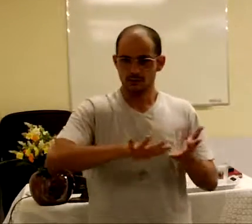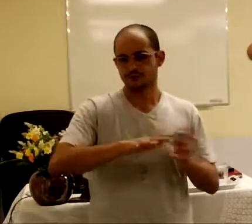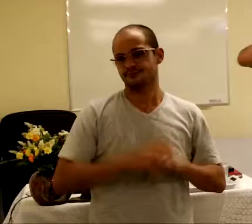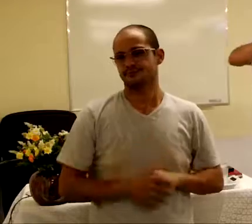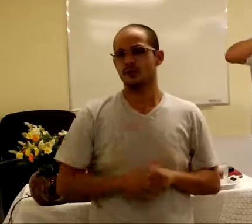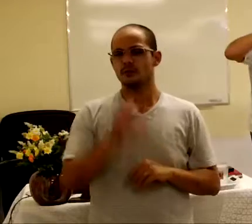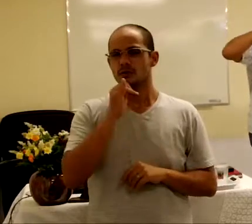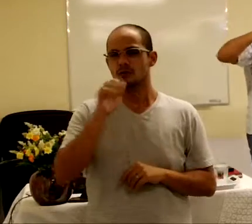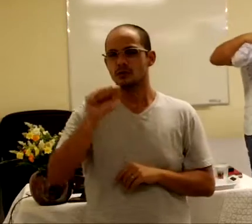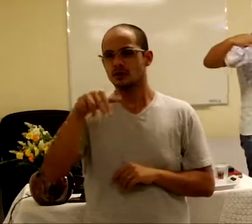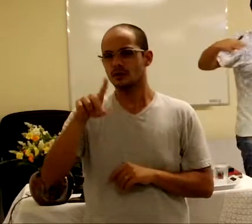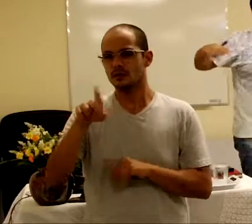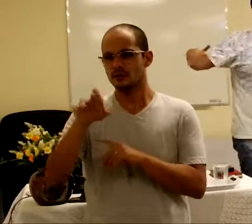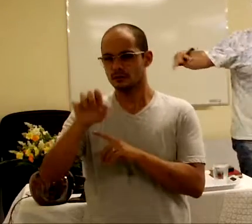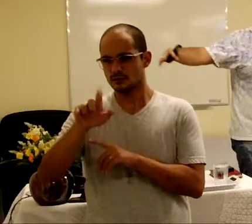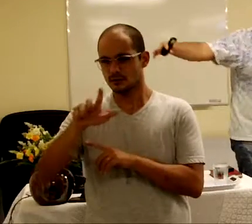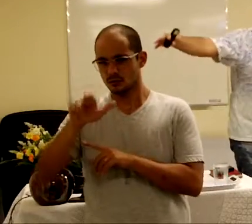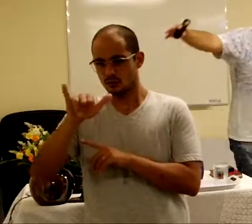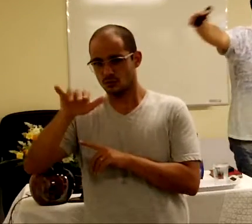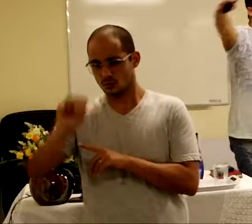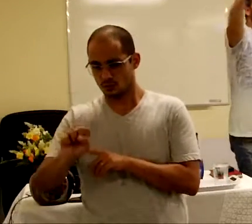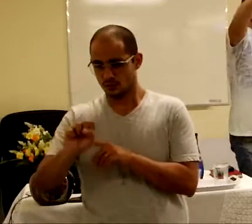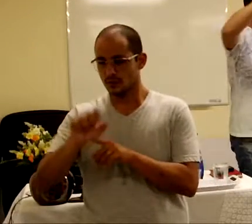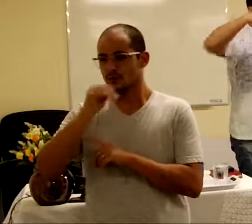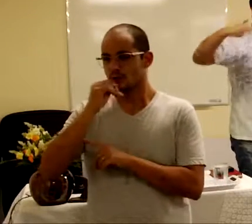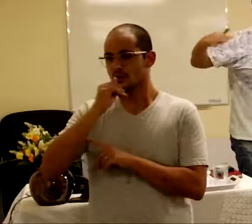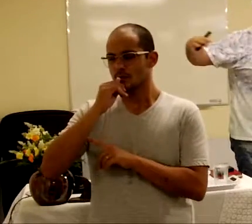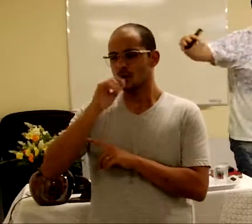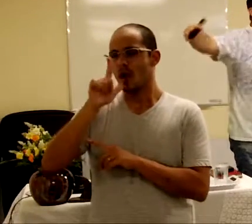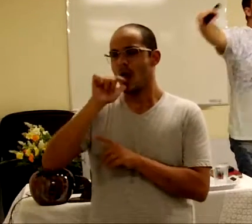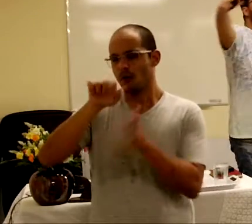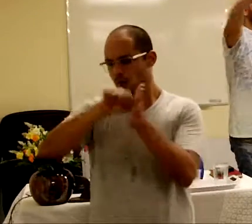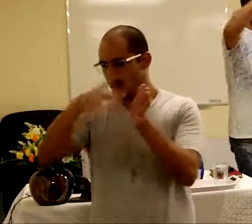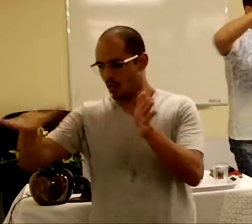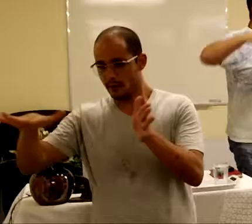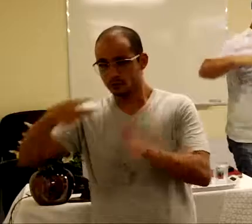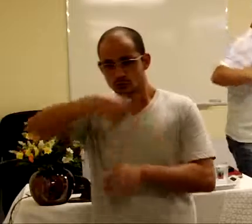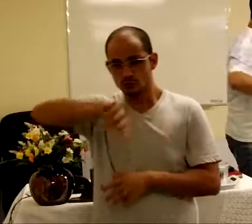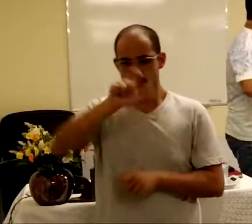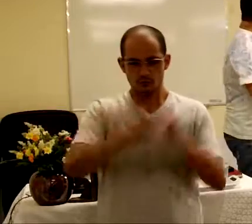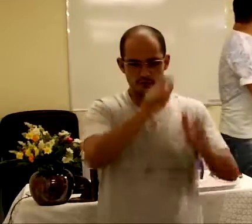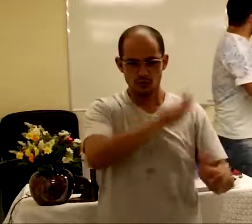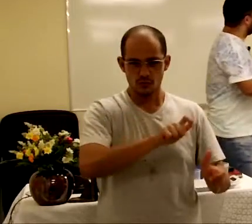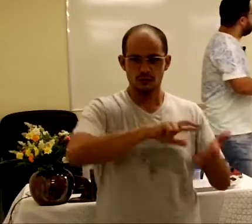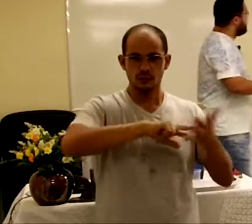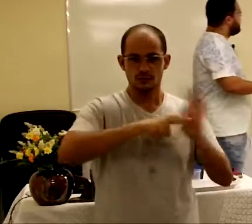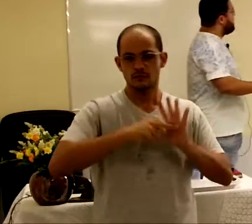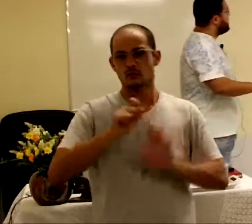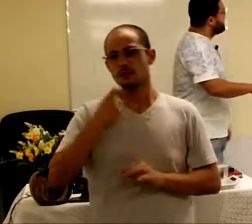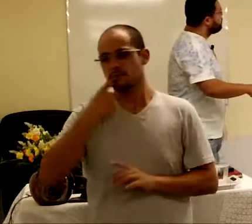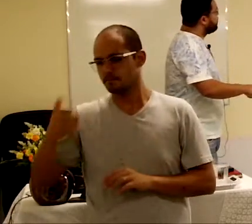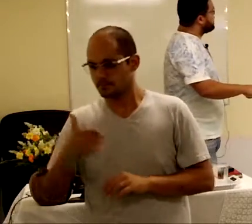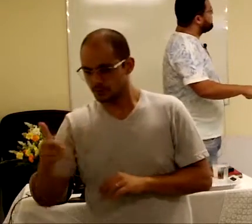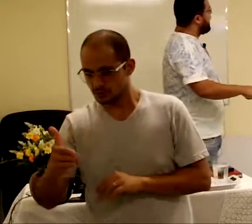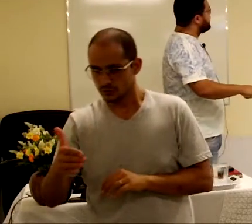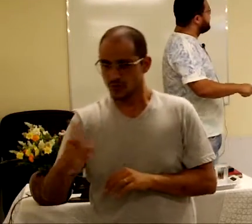Né? Nós somos os peixes e Deus é a água. O fluido divino é a água do oceano que permeia tudo,